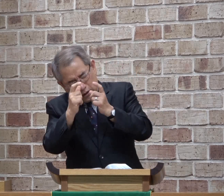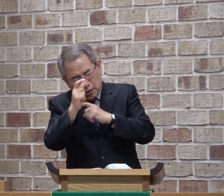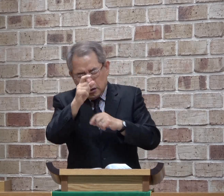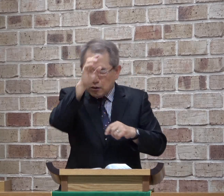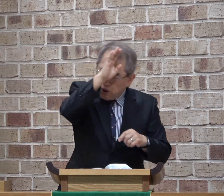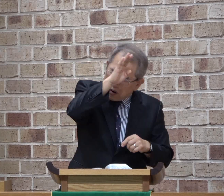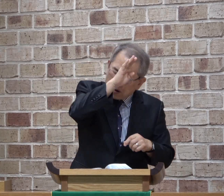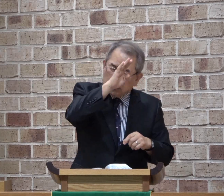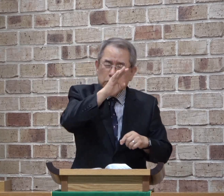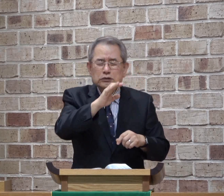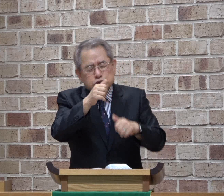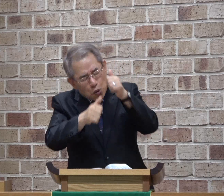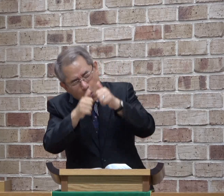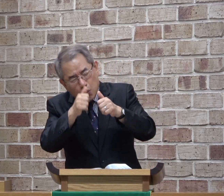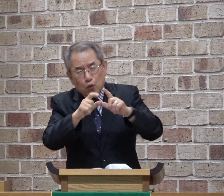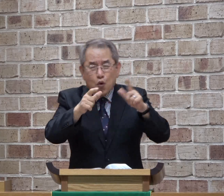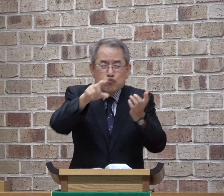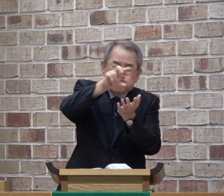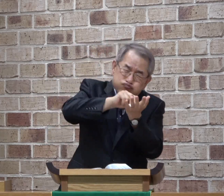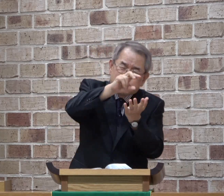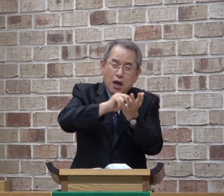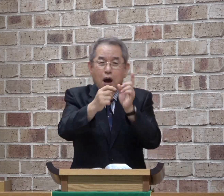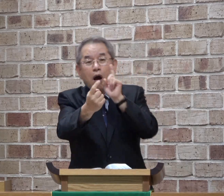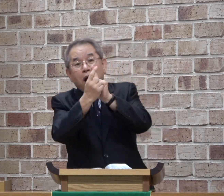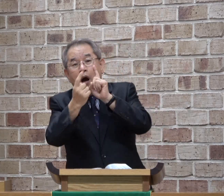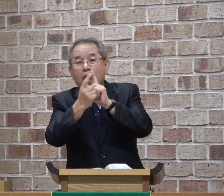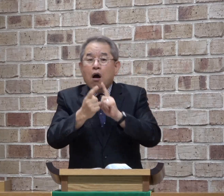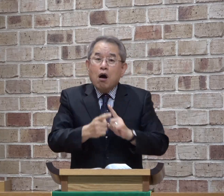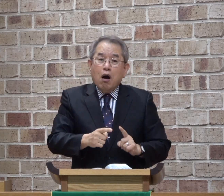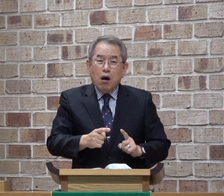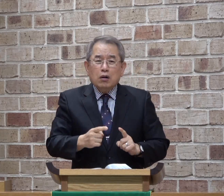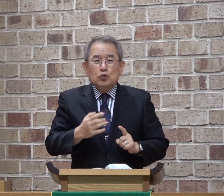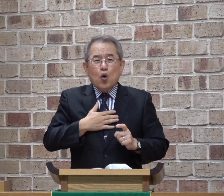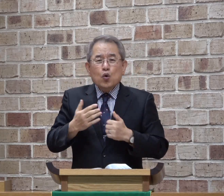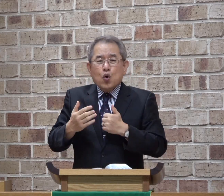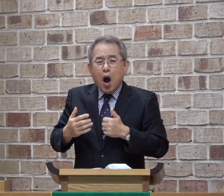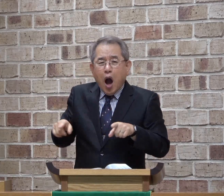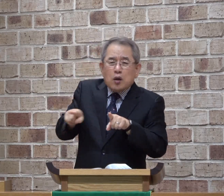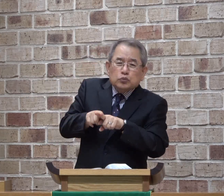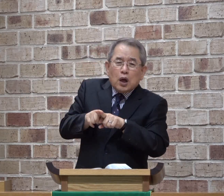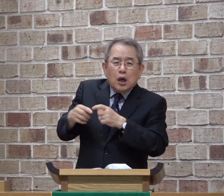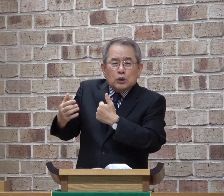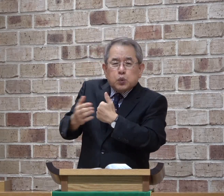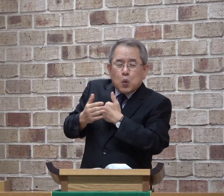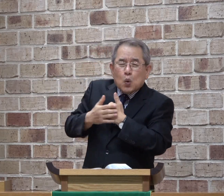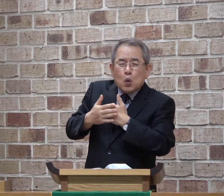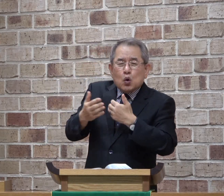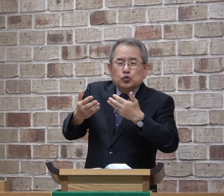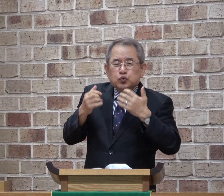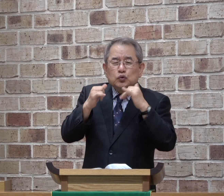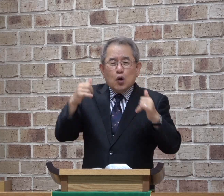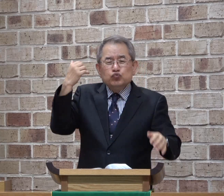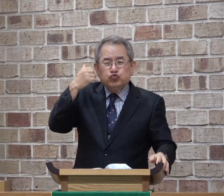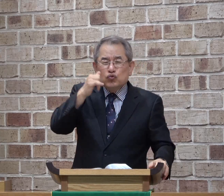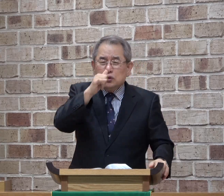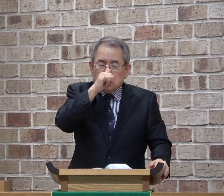또 고민하고 아프고 시험당하는 여러 가지 문제들을 당할 때가 있습니다. 누군가가 나를 도와줄 사람이 있으면